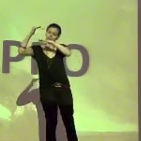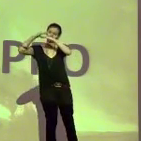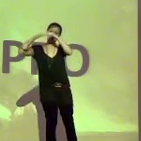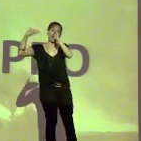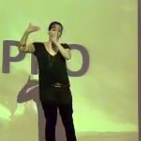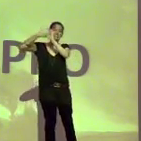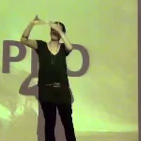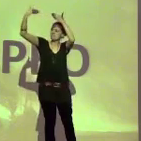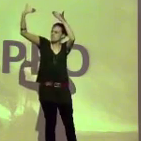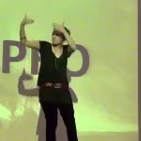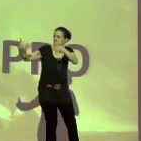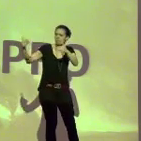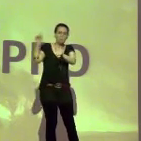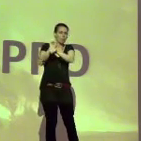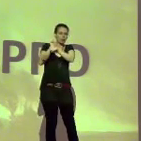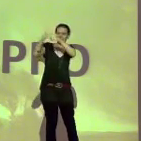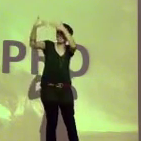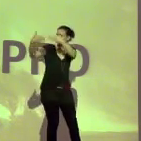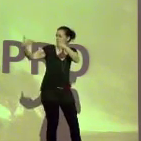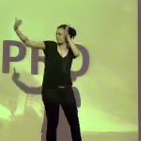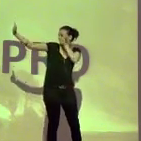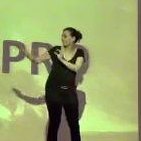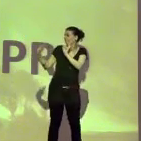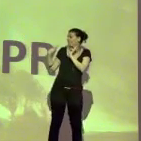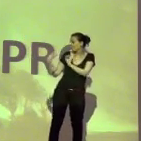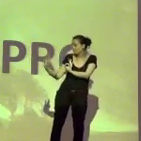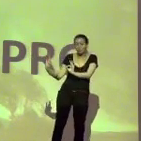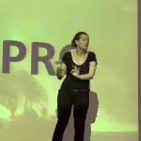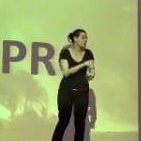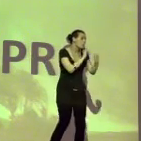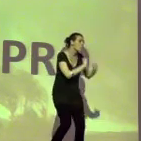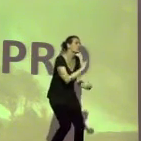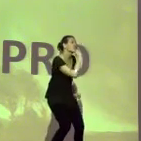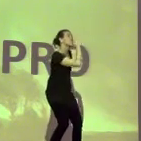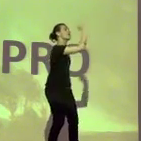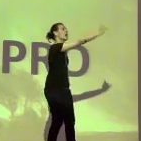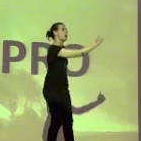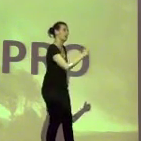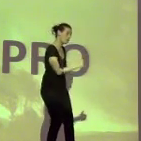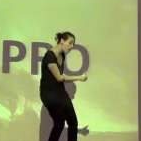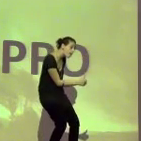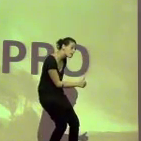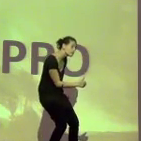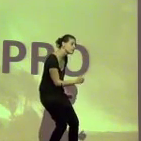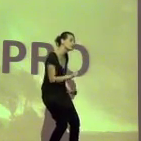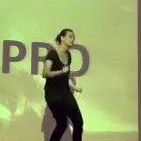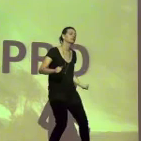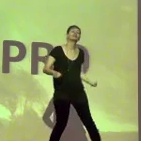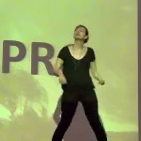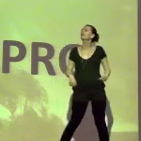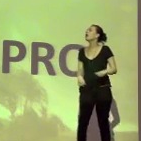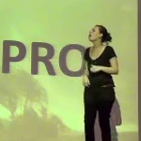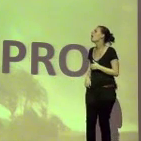casa. Até que ele termine. Para quê? Para proteger a nossa casa. Depois você pode falar para ele o nome dele, tudo